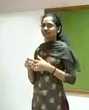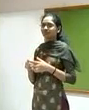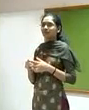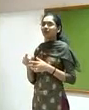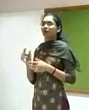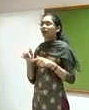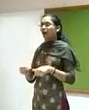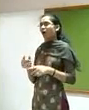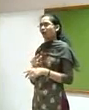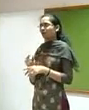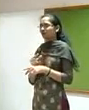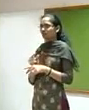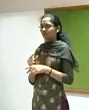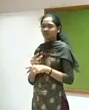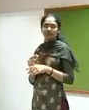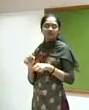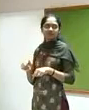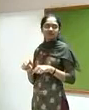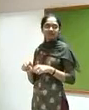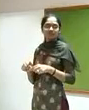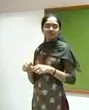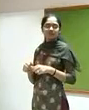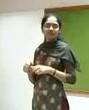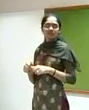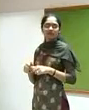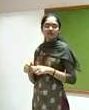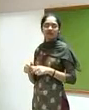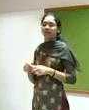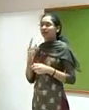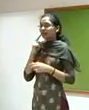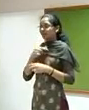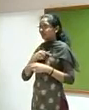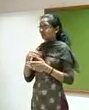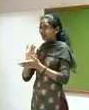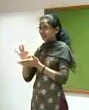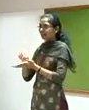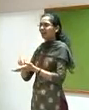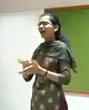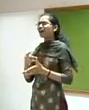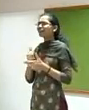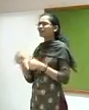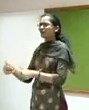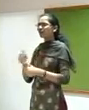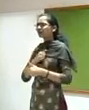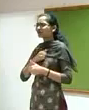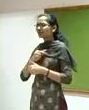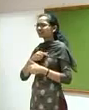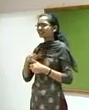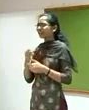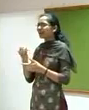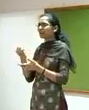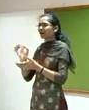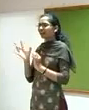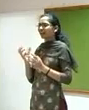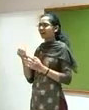use them now. जब legislation बन जाएगा तब तो हम legislation को implement करेंगे ना. आज की तारीख में हमारे